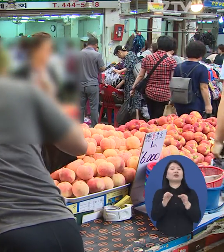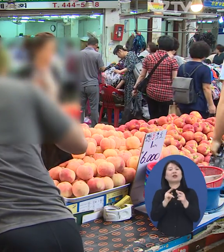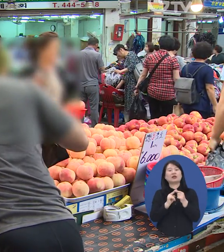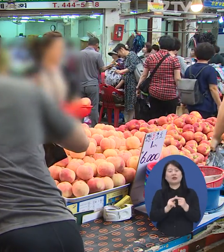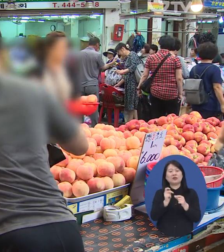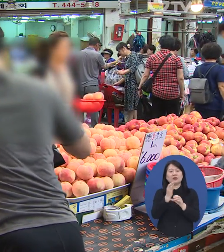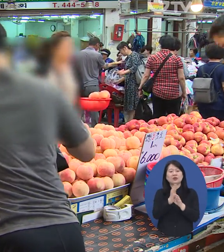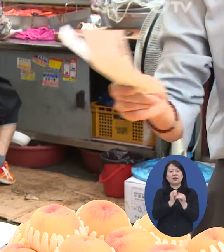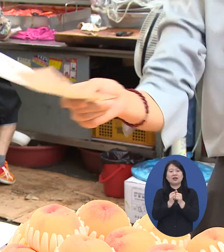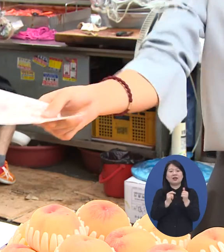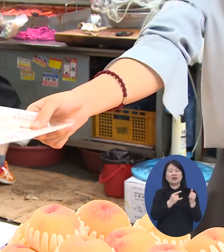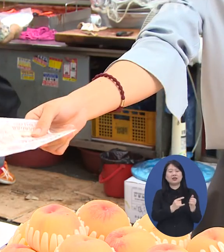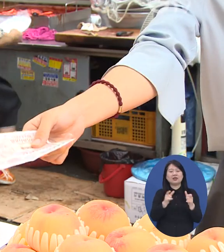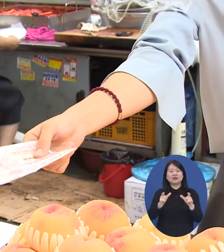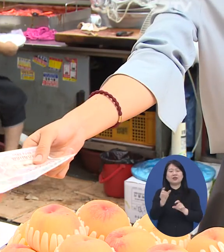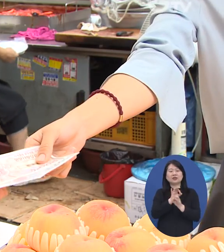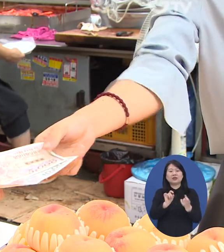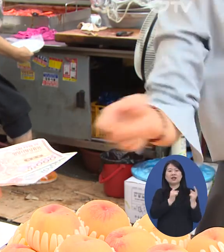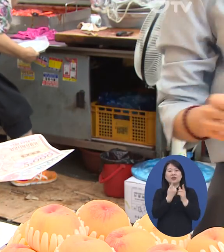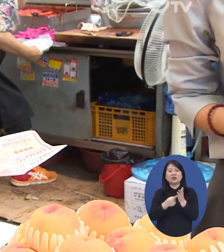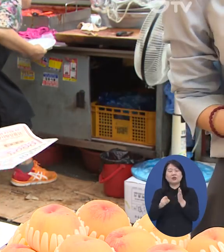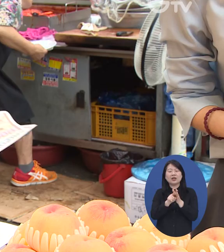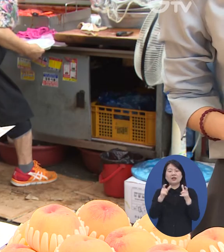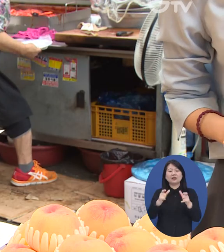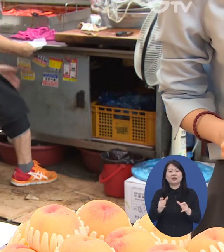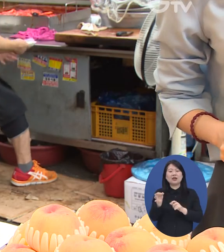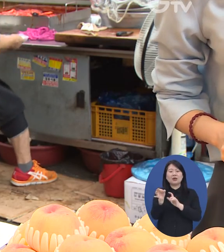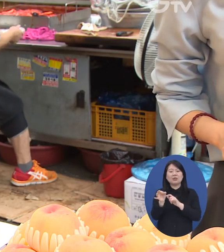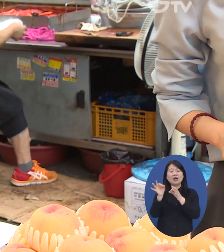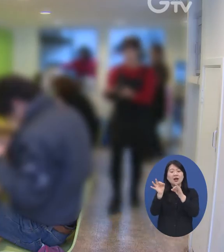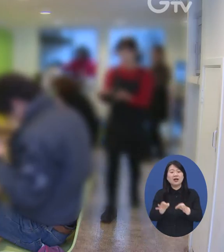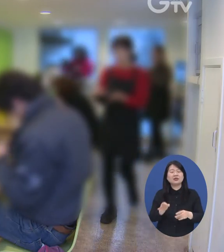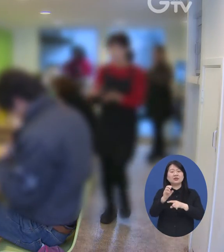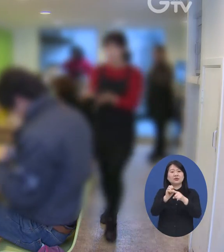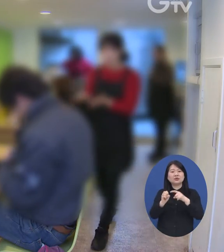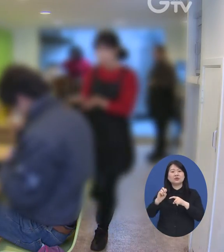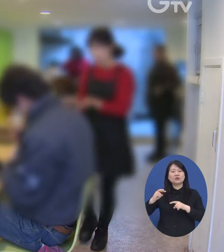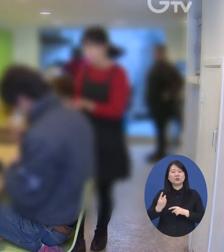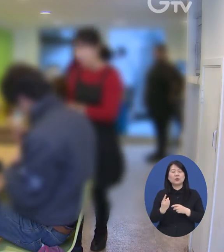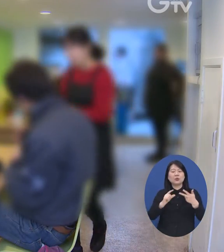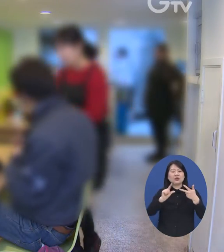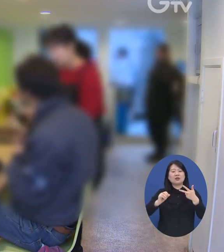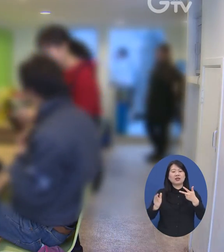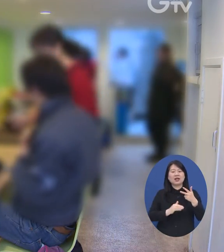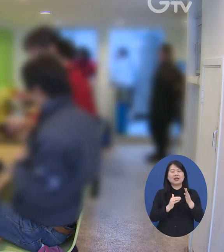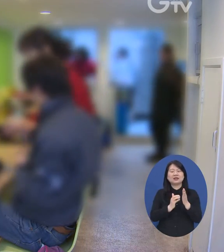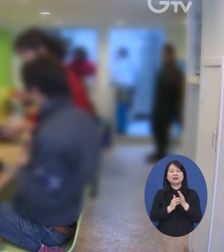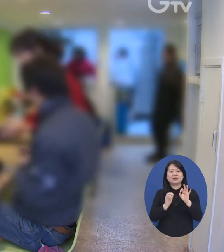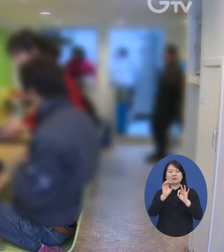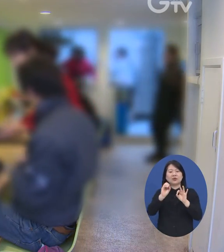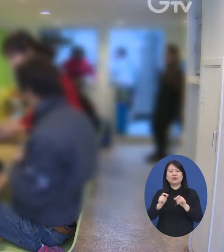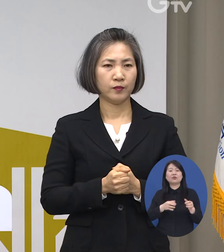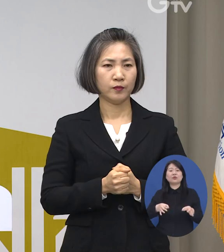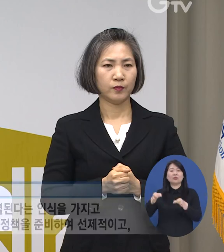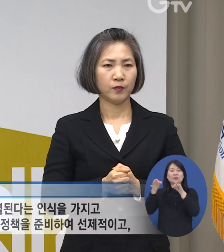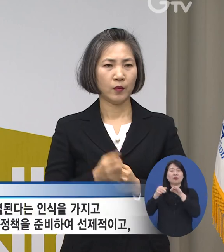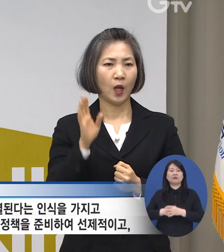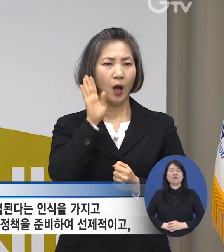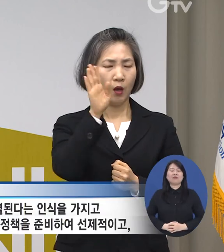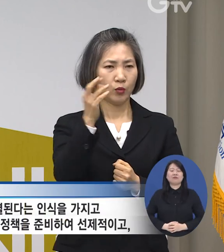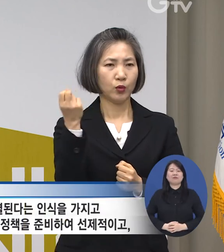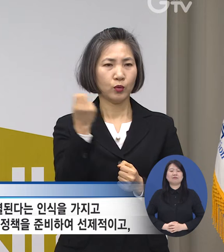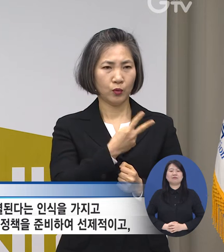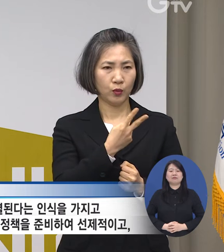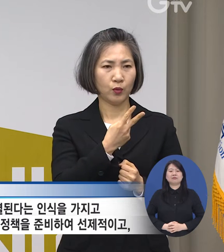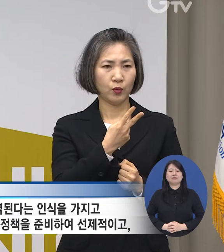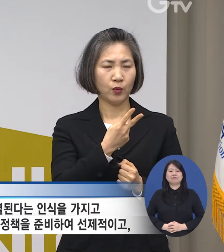전통시장과 소상공인 등 지역 경제를 살리기 위한 지역화폐의 할인율도 7월까지 10%로 높입니다.